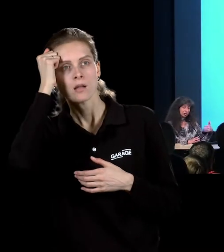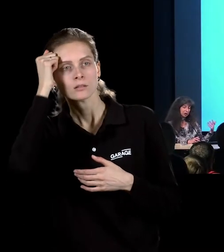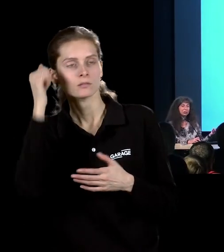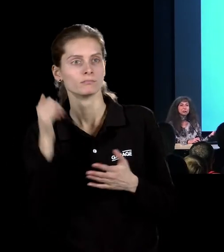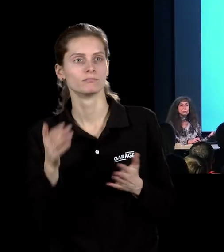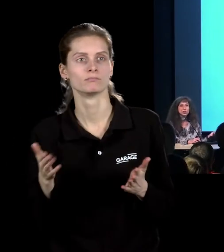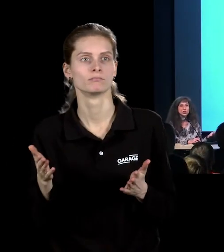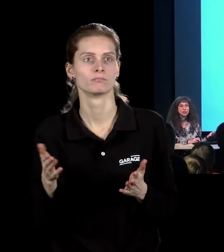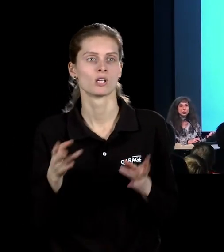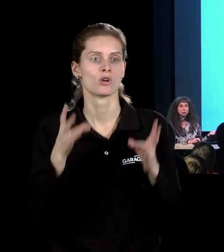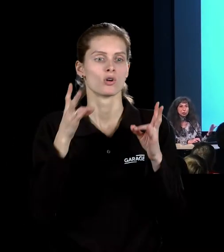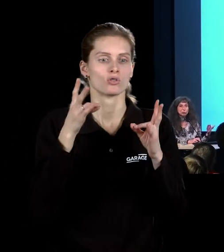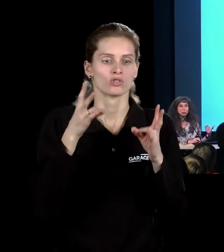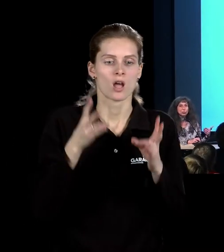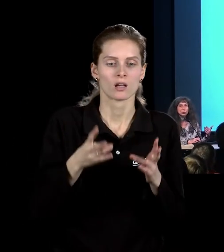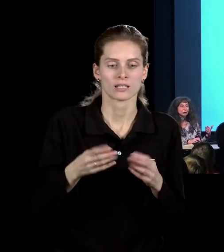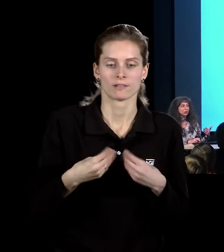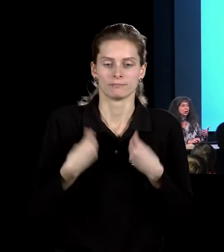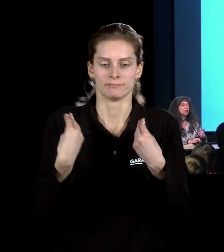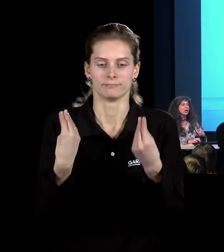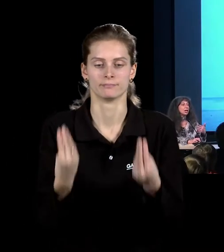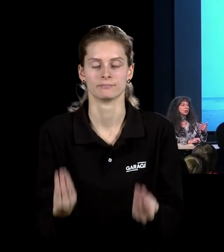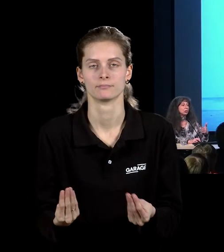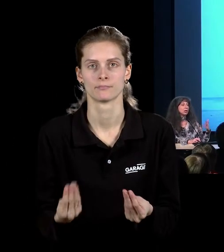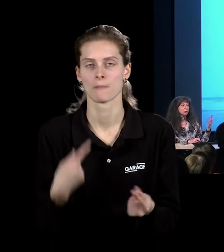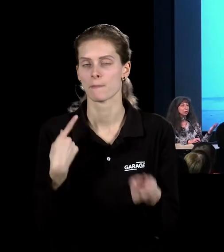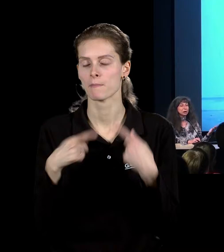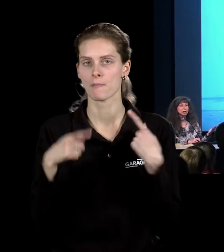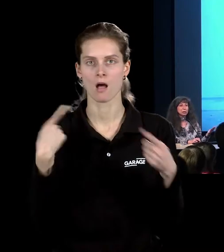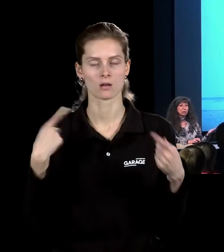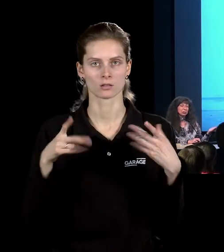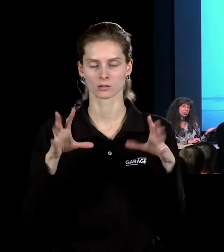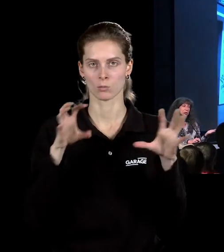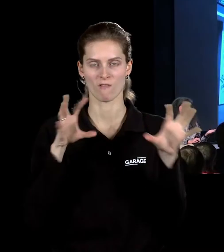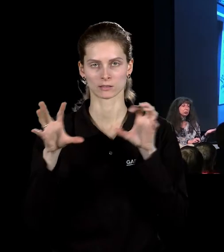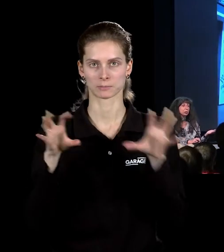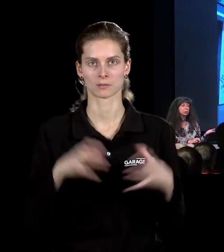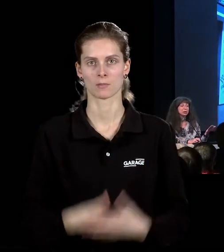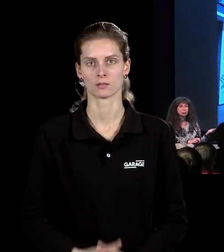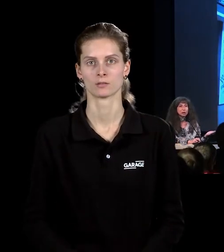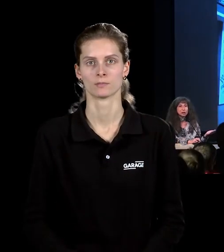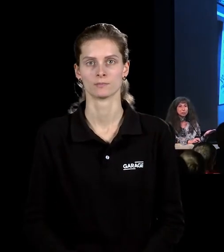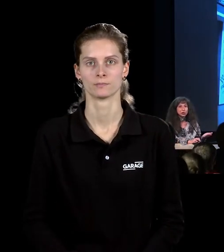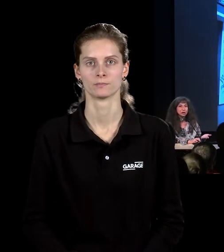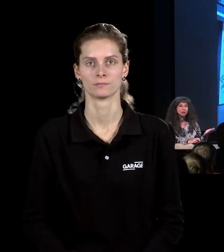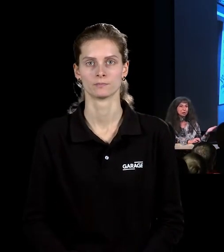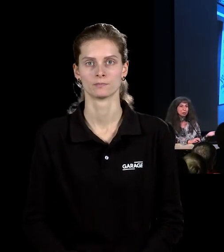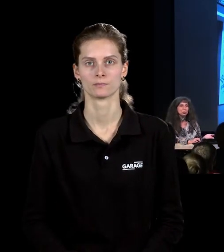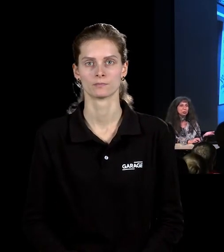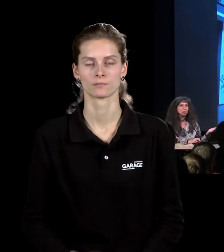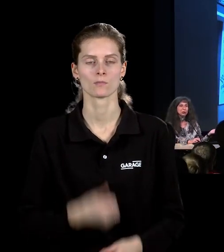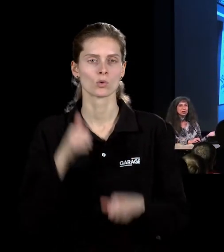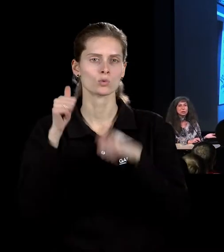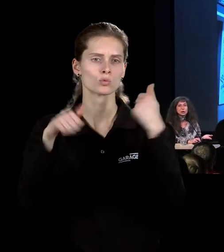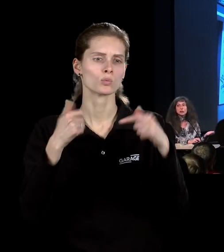И вот это самое жертвоприношение, которое совершенно по-другому читаются. Огромные скульптуры самых разных персонажей. Это